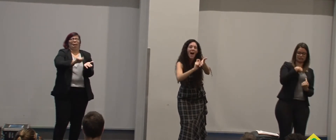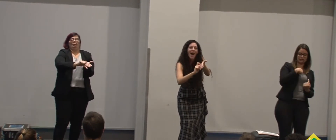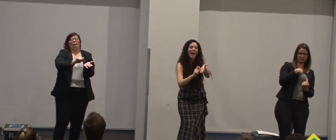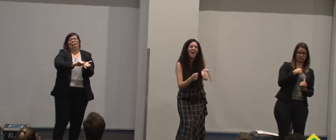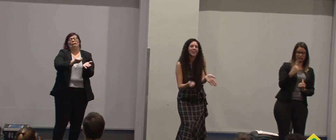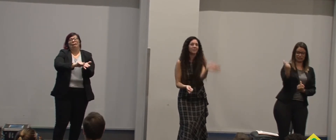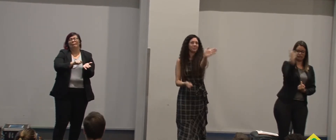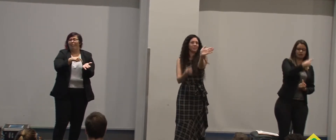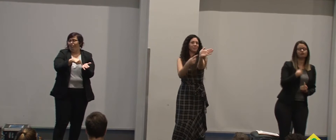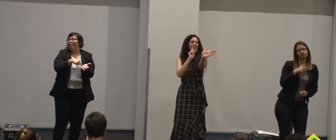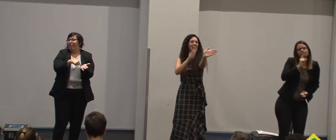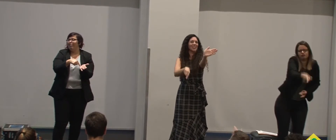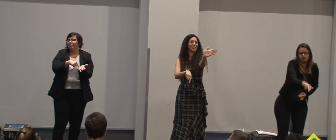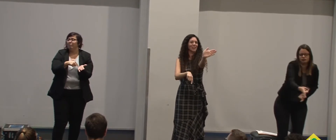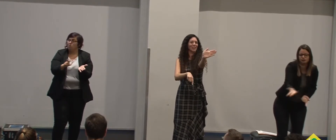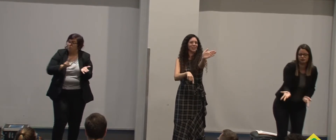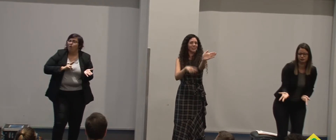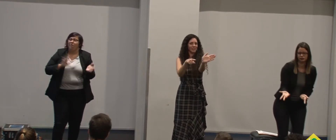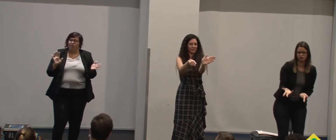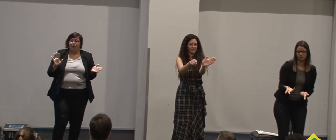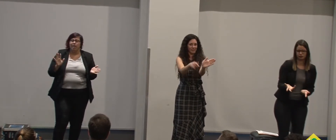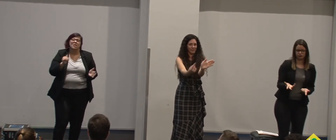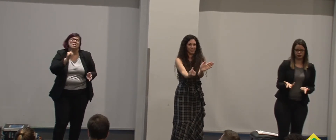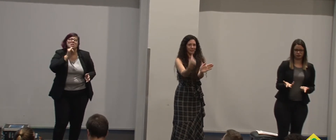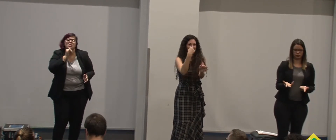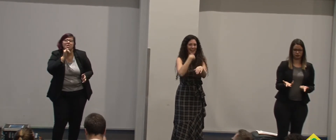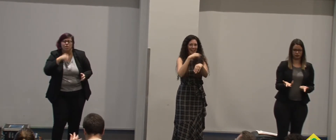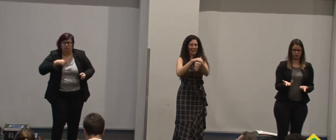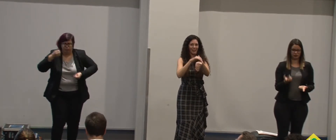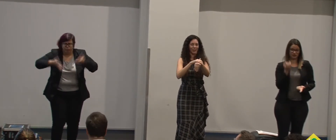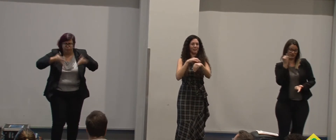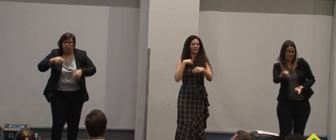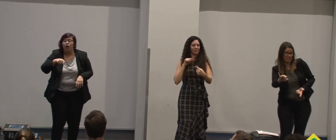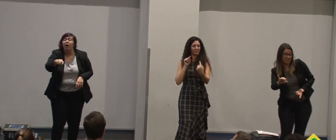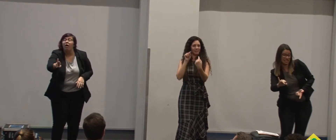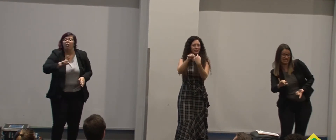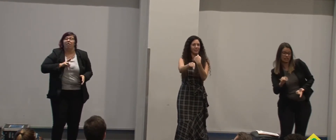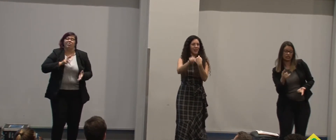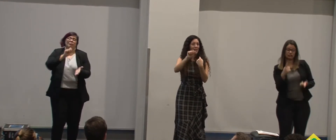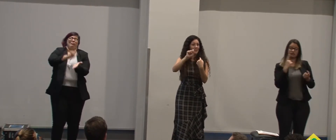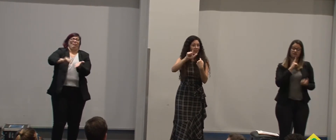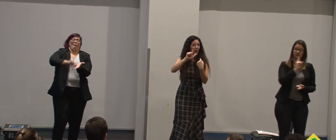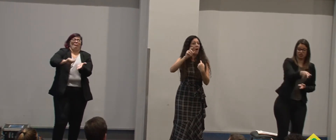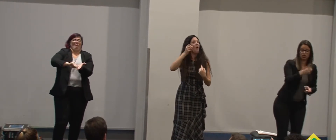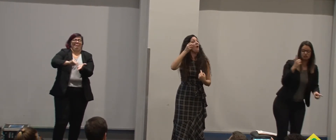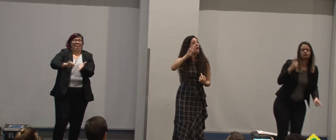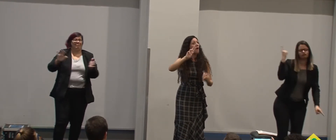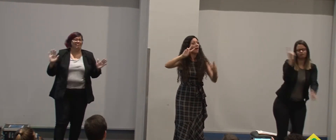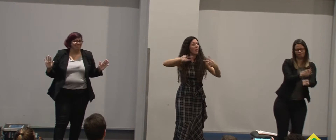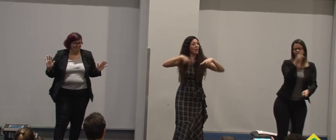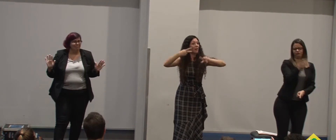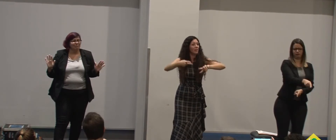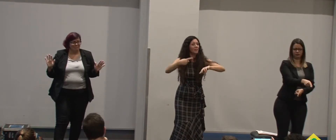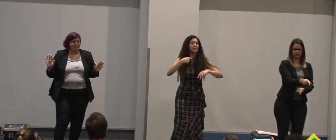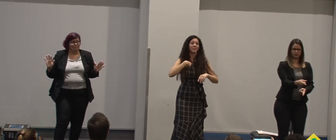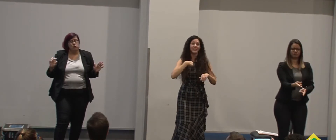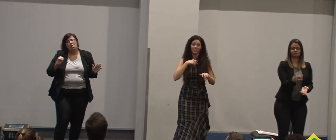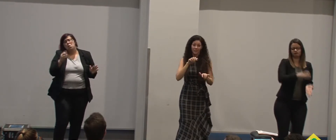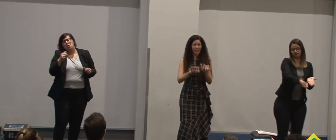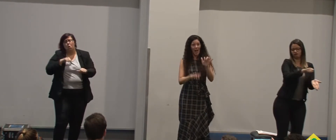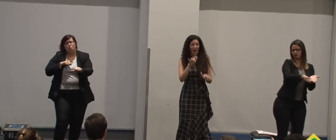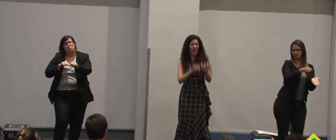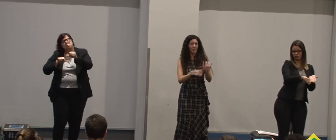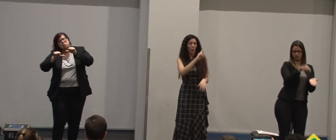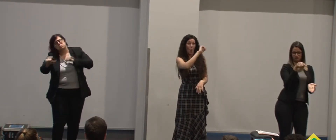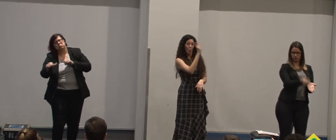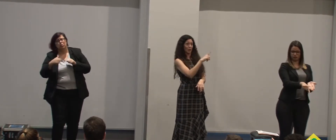a sinalização em ASL e a resposta pode ser escrita. E aí ele faz essa pergunta, pode fazer uma pergunta escrita e a resposta